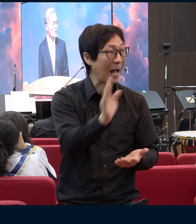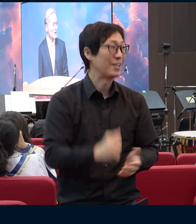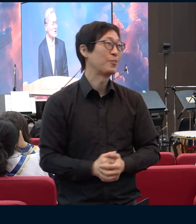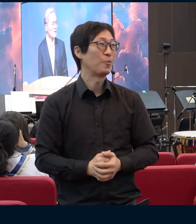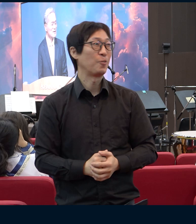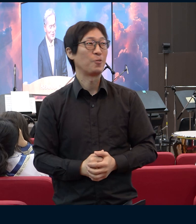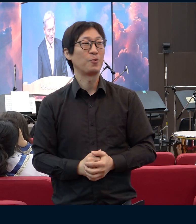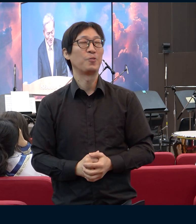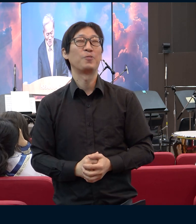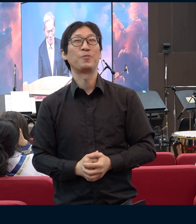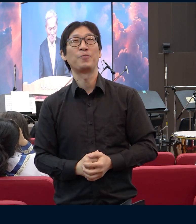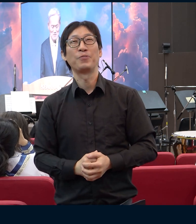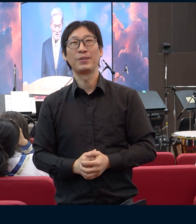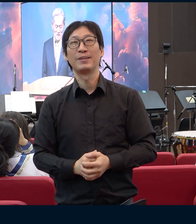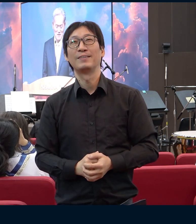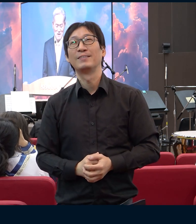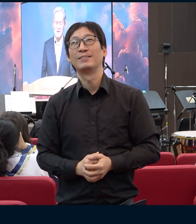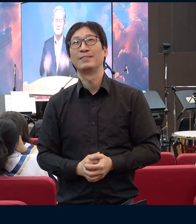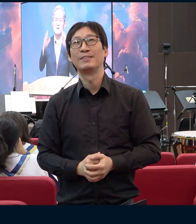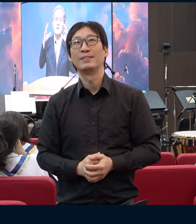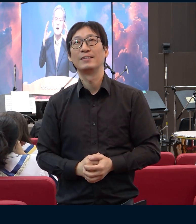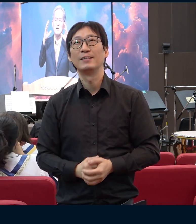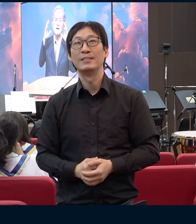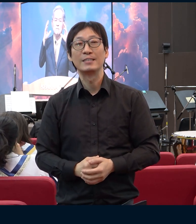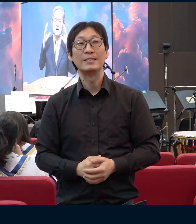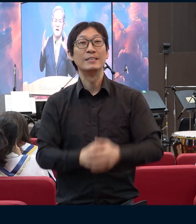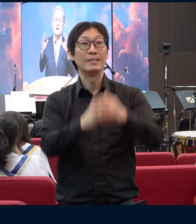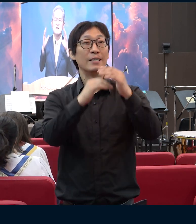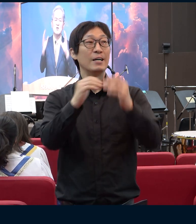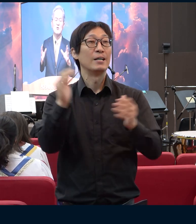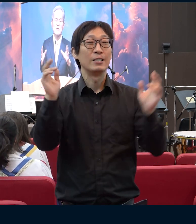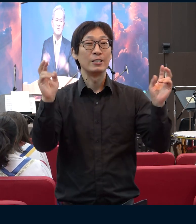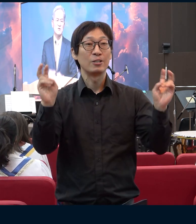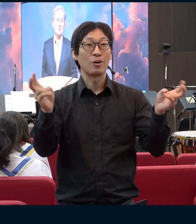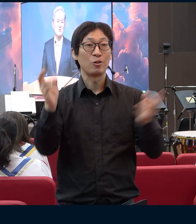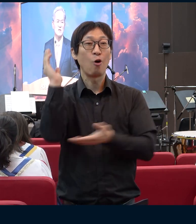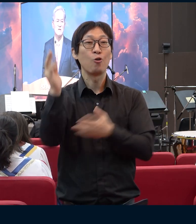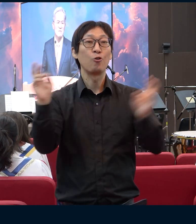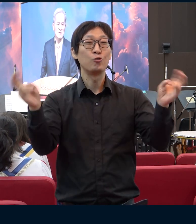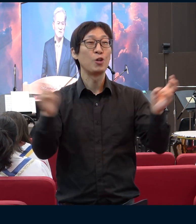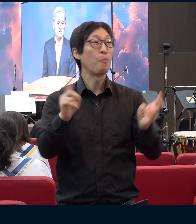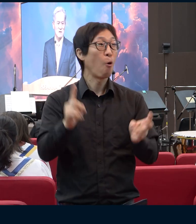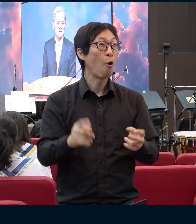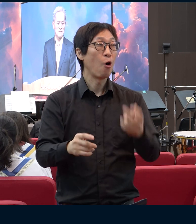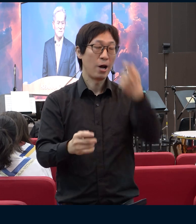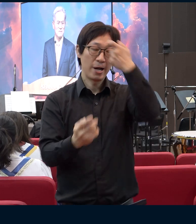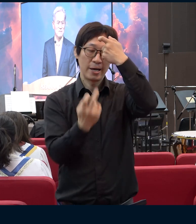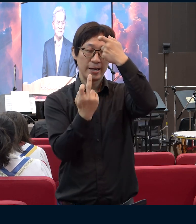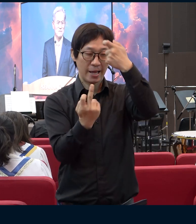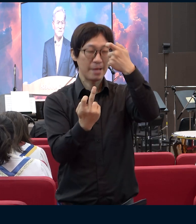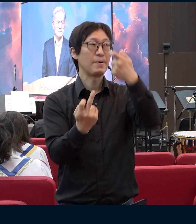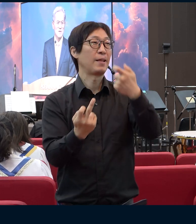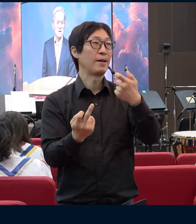네가 설교를 잘해서 은혜 받은 것이 아니고 겟세마네, 그것 때문에 성도들이 은혜를 받은 것이다.